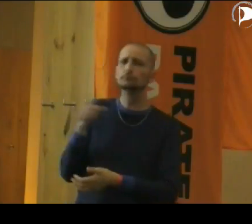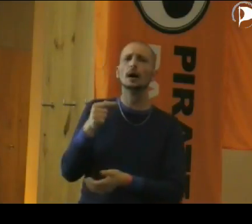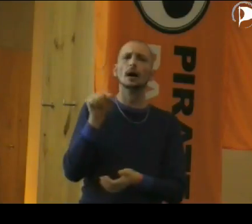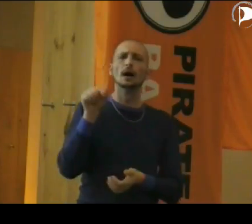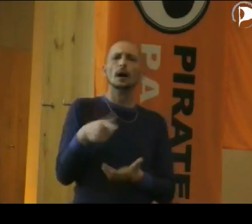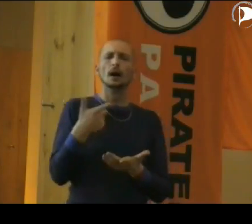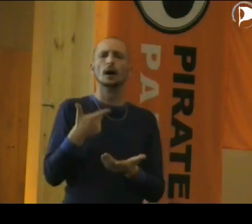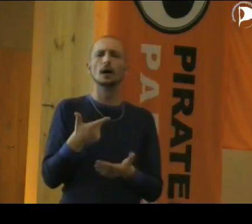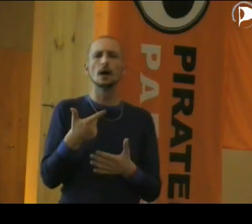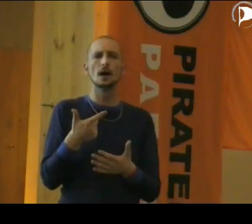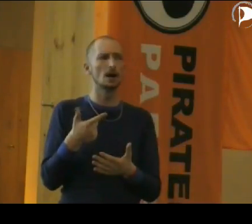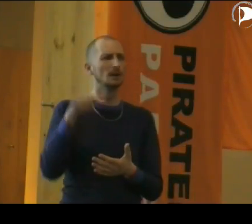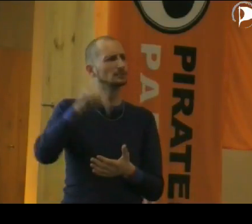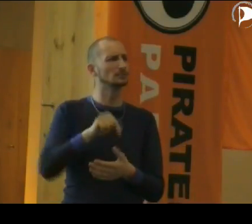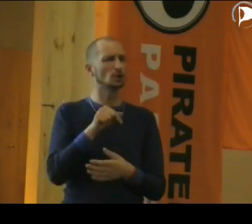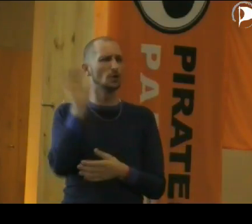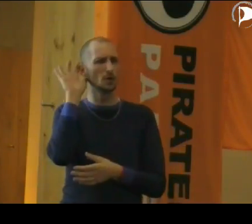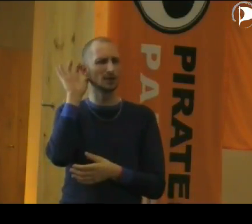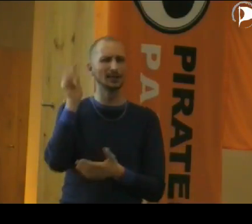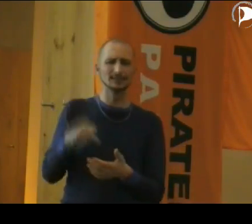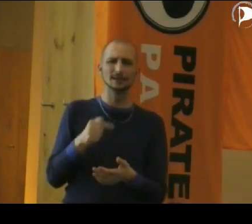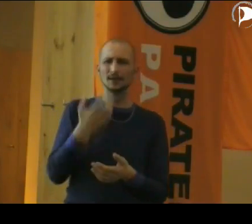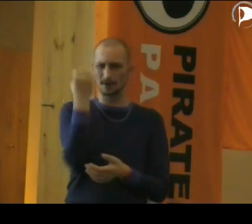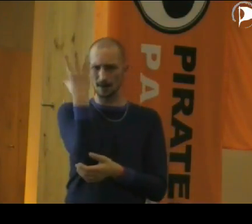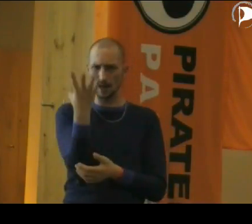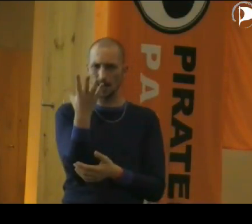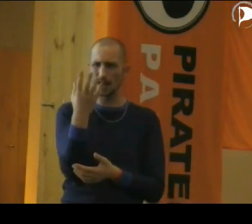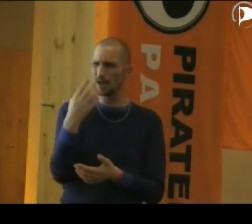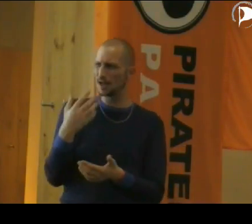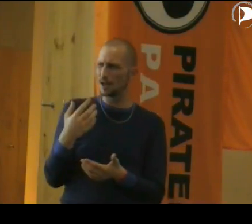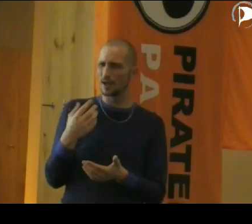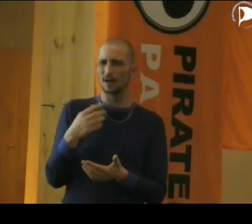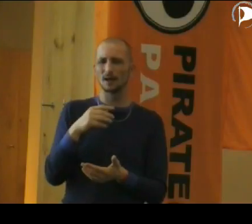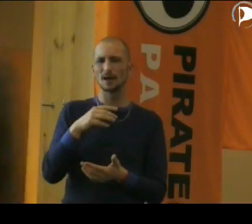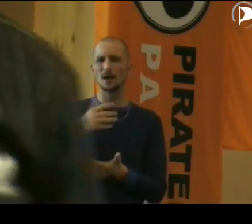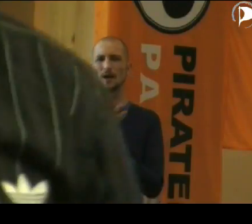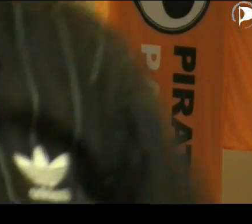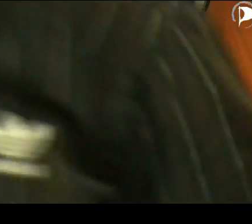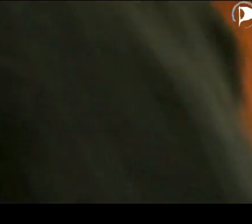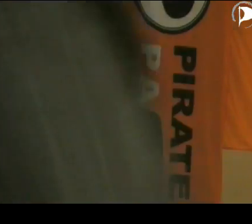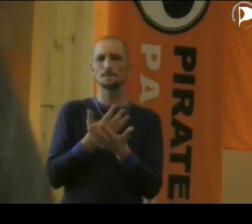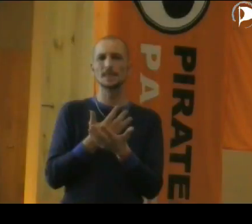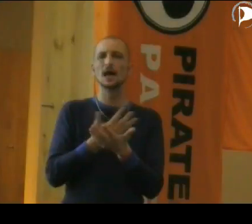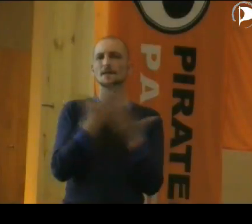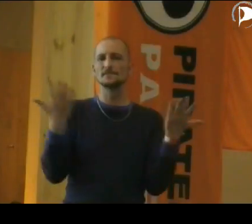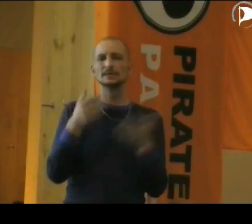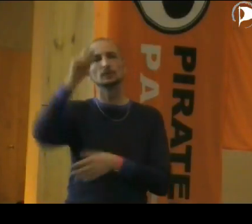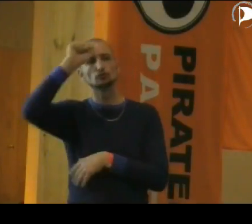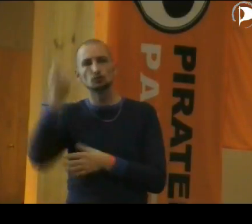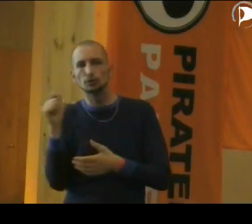irgendwas mal im winter und das ganz ohne fundierte hast du irgendwie vielleicht zumal das ausbildungs mäßigen oder studium schließt sich mit